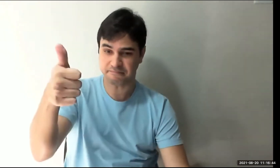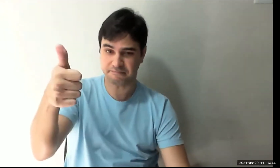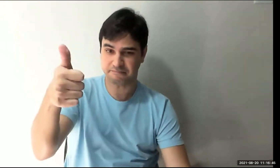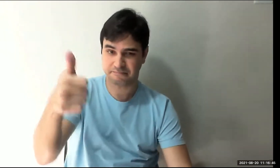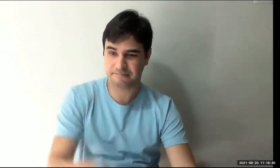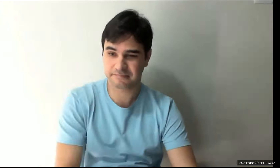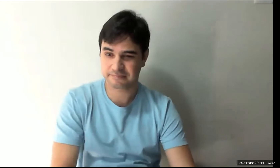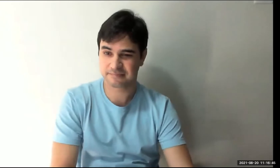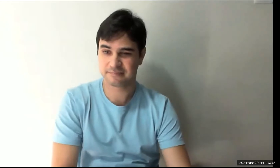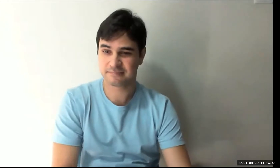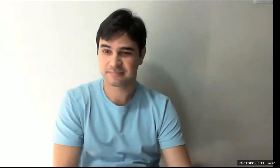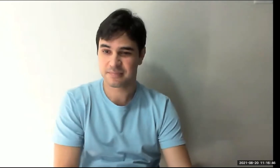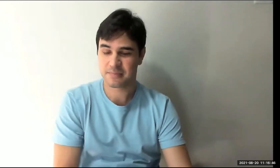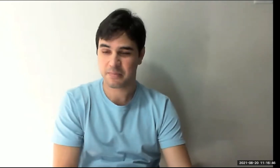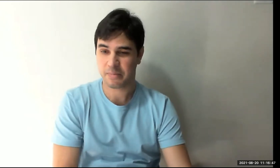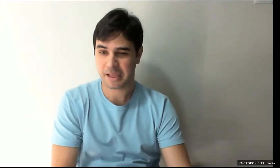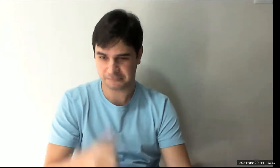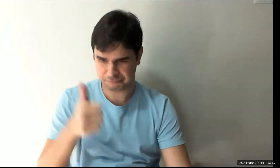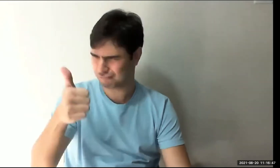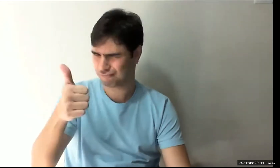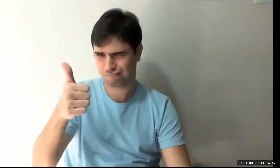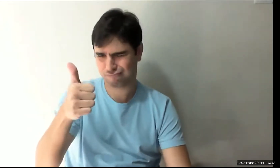Vinícius. Felipe, certo. Já, tá?